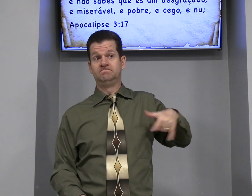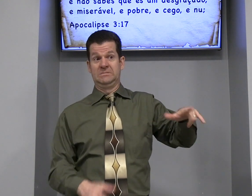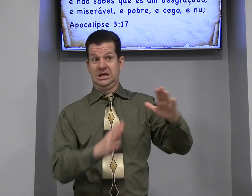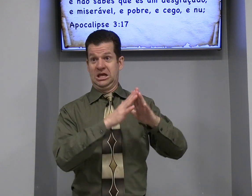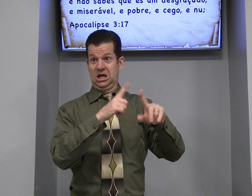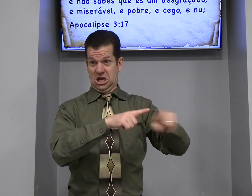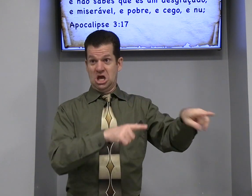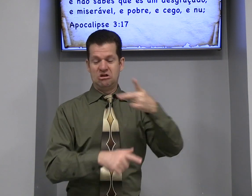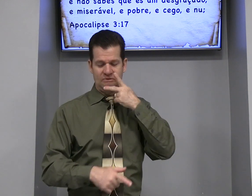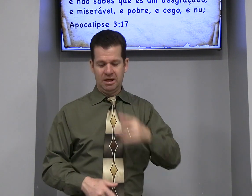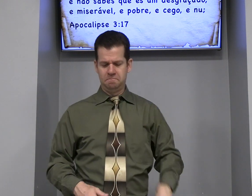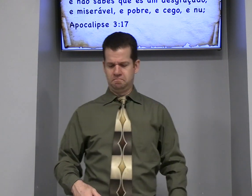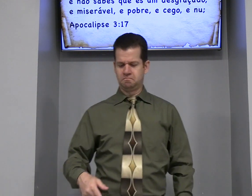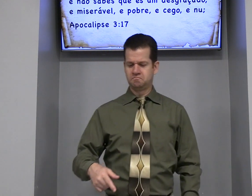Ele tinha muito orgulho.